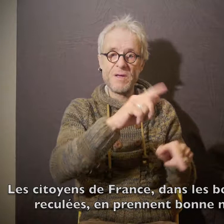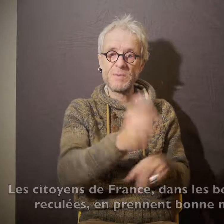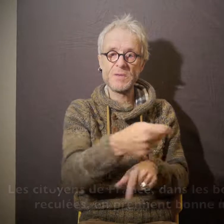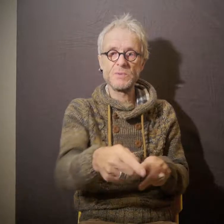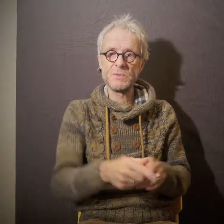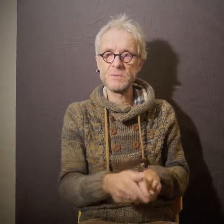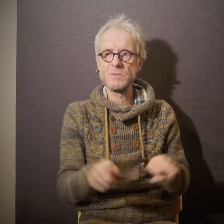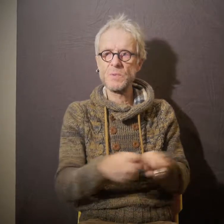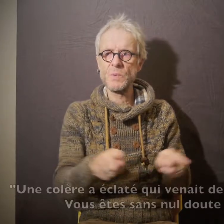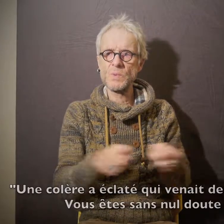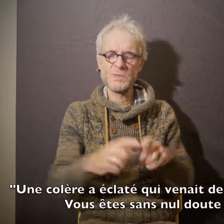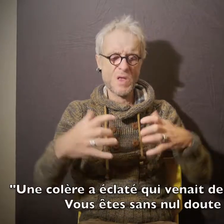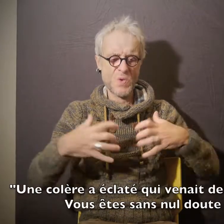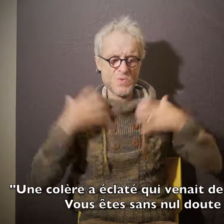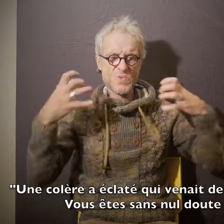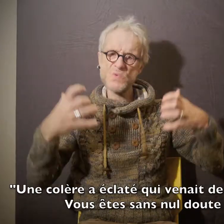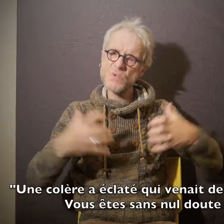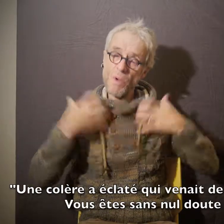Une colère a éclaté qui venait de loin.